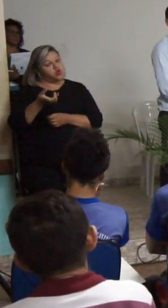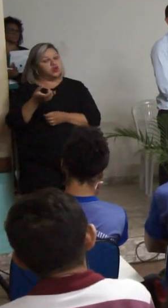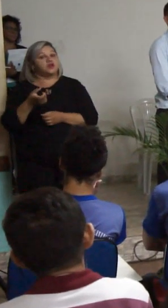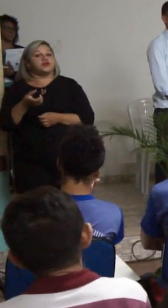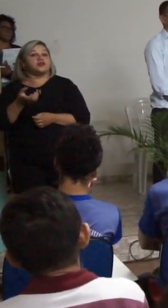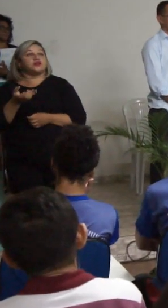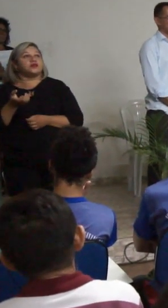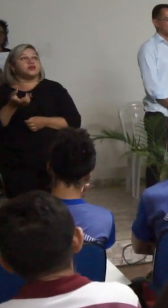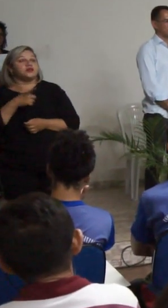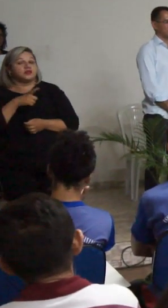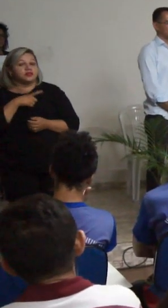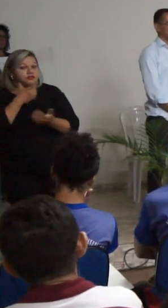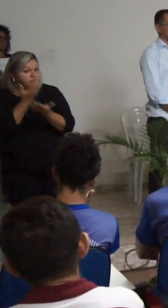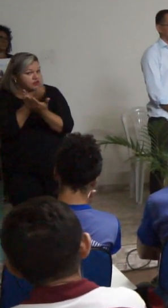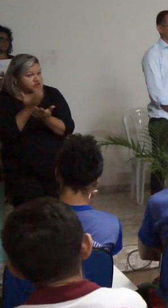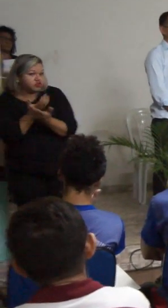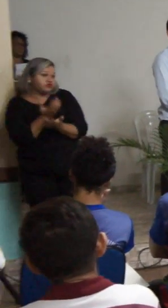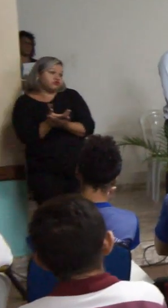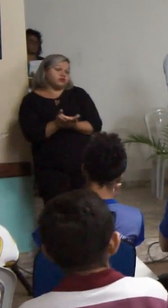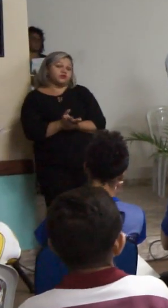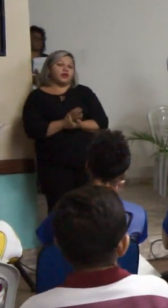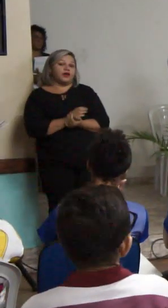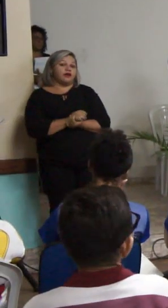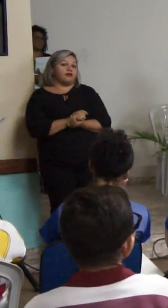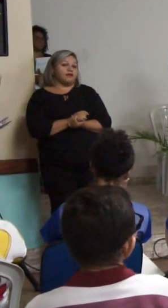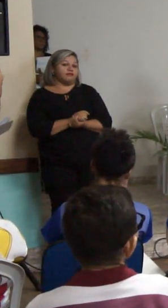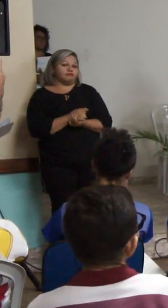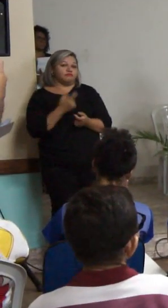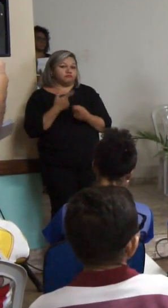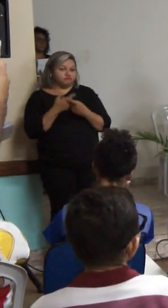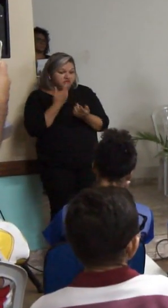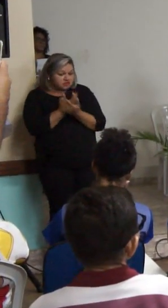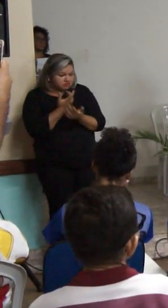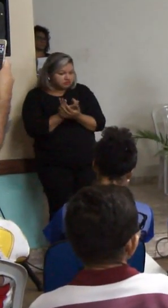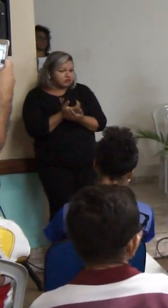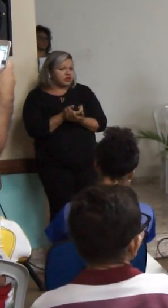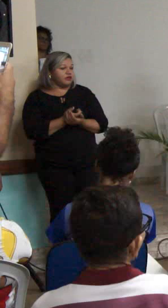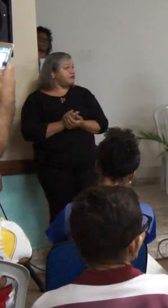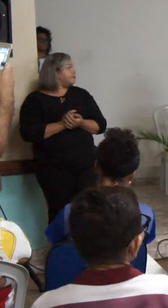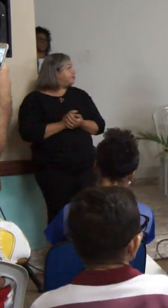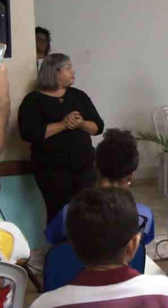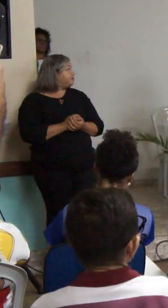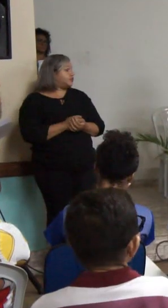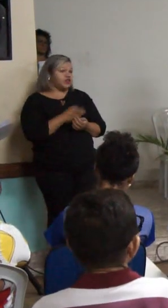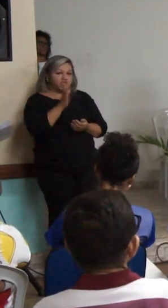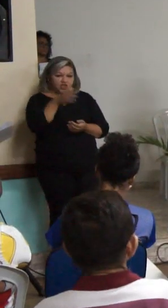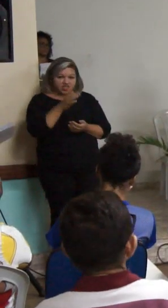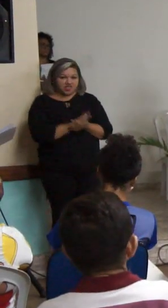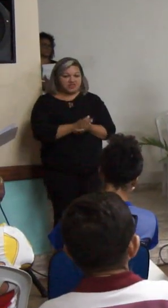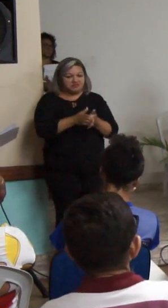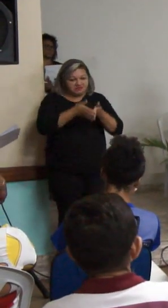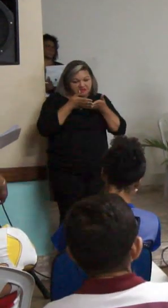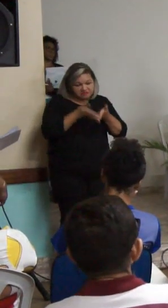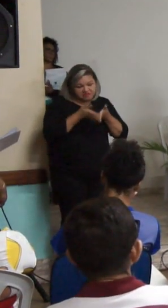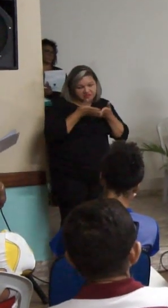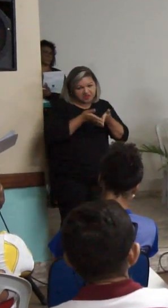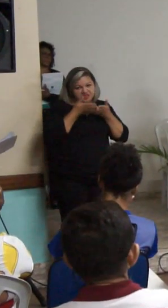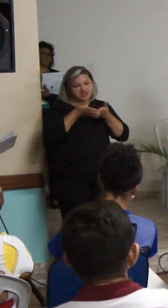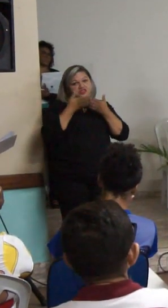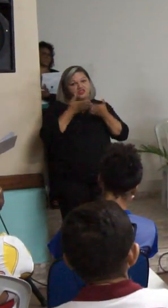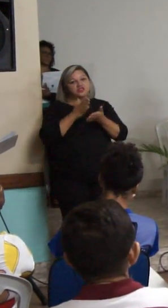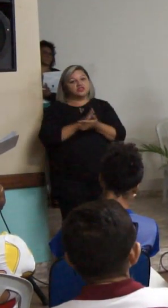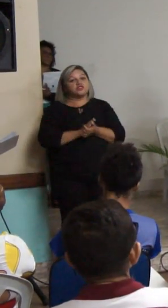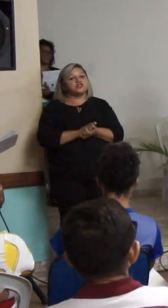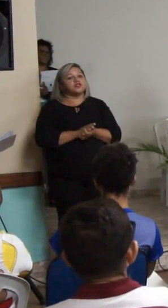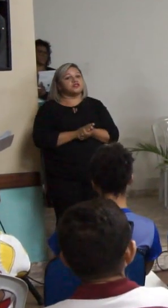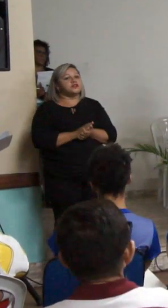senhor, eu tenho que exigir alguma coisa, eu preciso exigir alguma coisa. Como não vou pagar o antes, durante e depois, então a